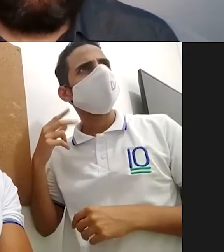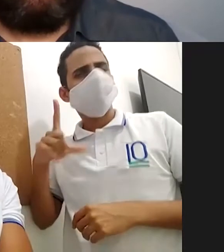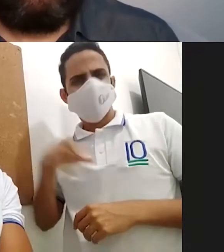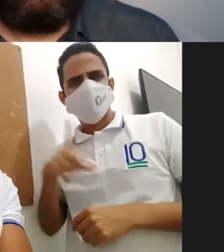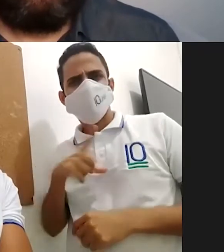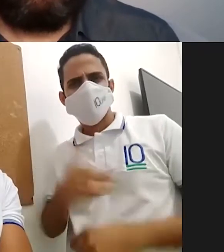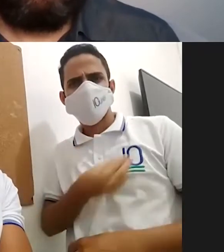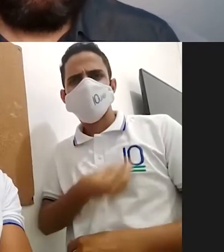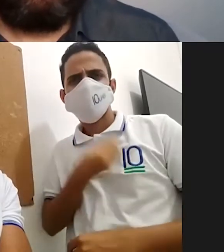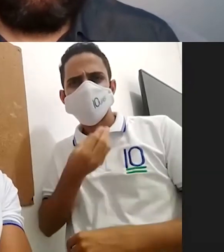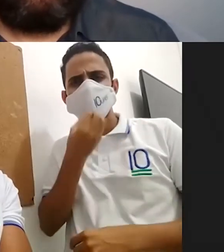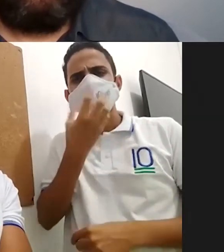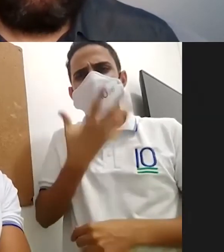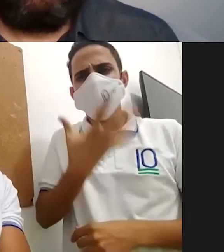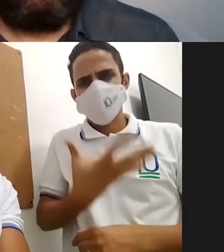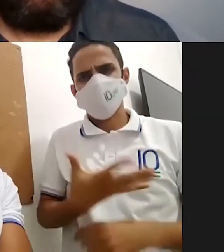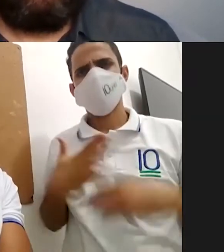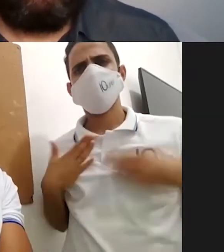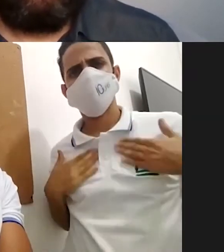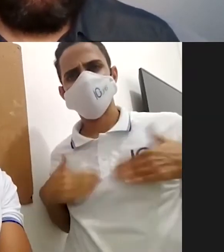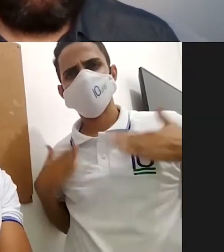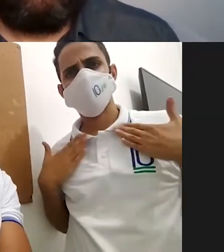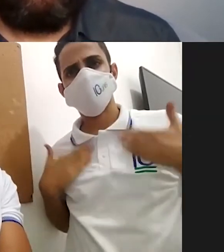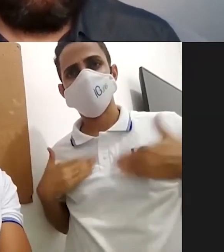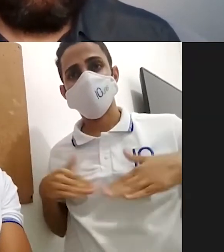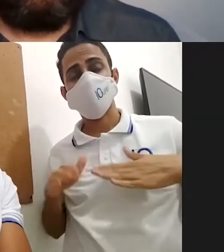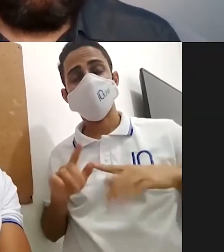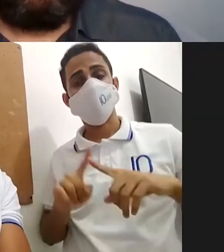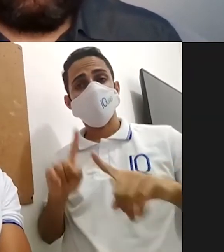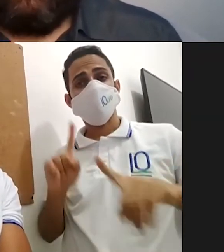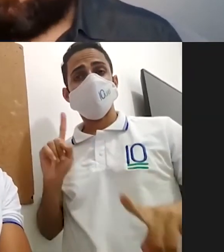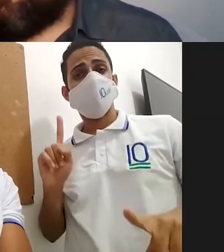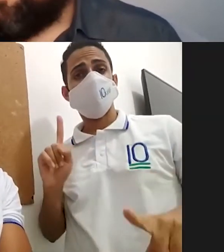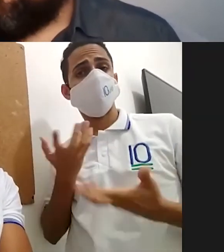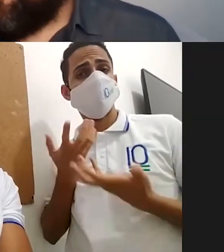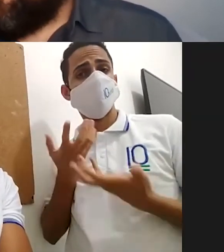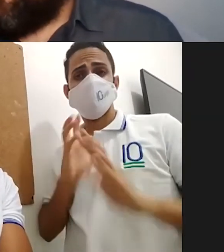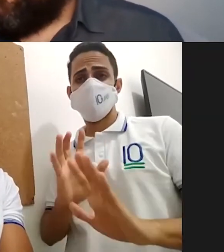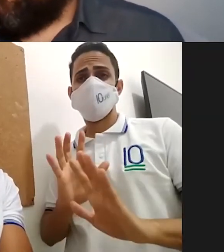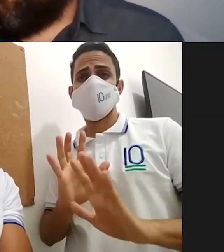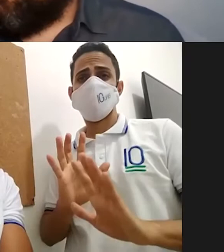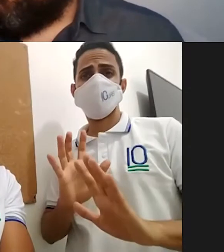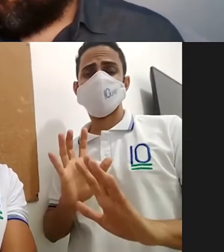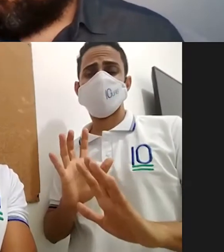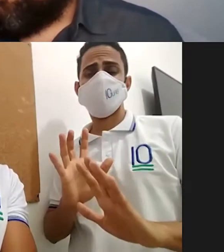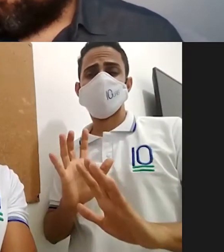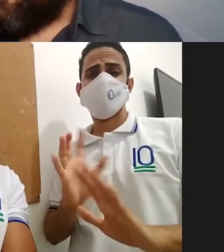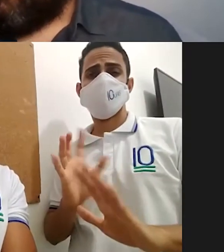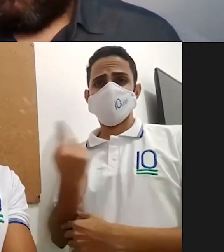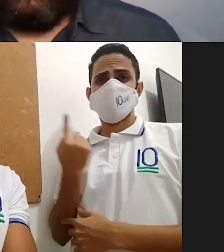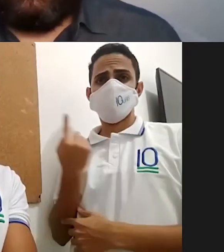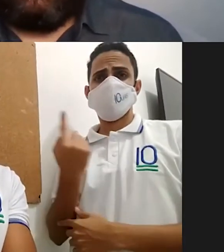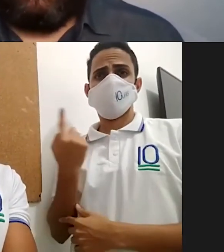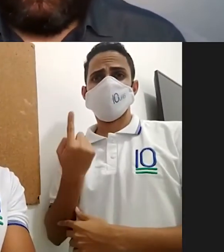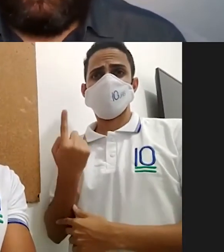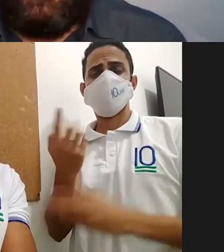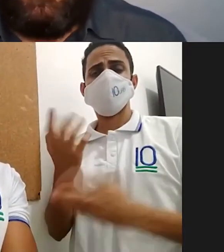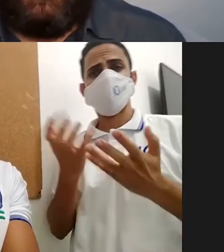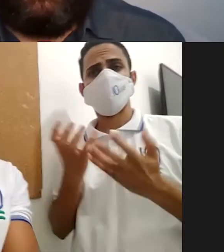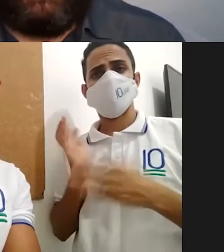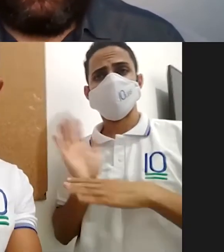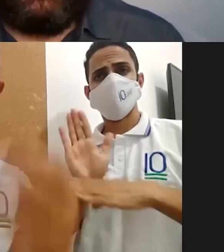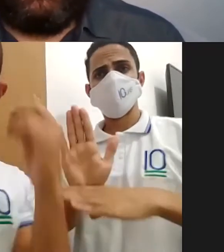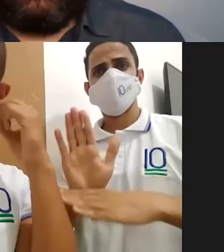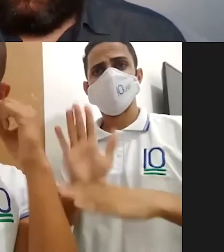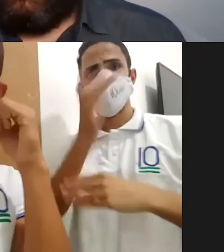e buscando, junto com as pessoas, uma Natal melhor. Muito bem. E o Rodrigo Santos, né? O que